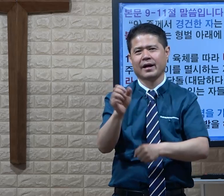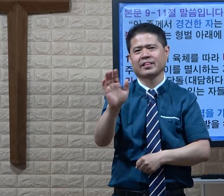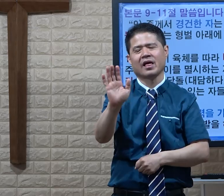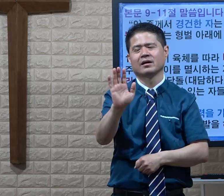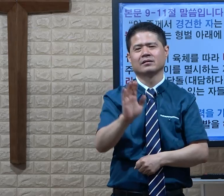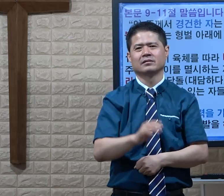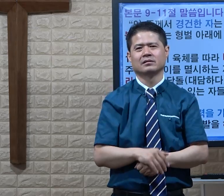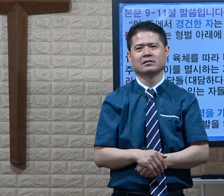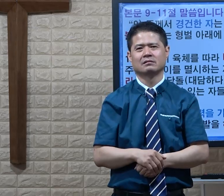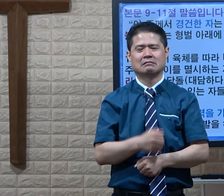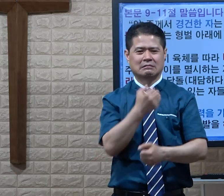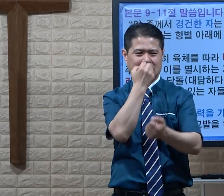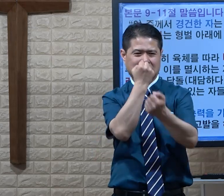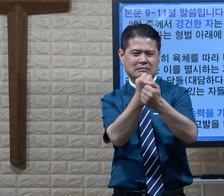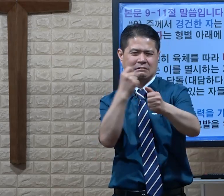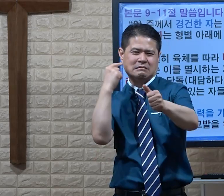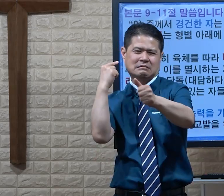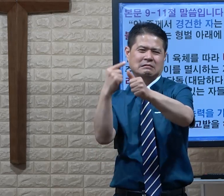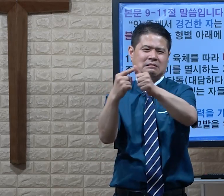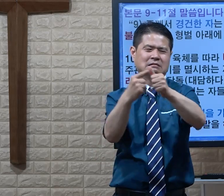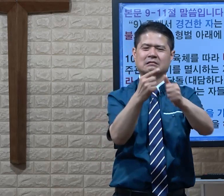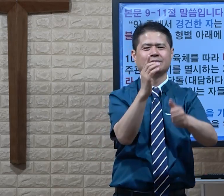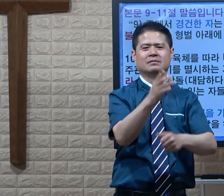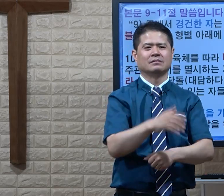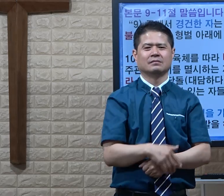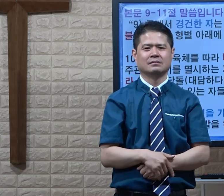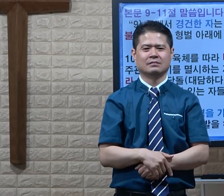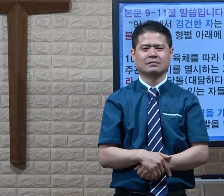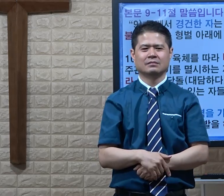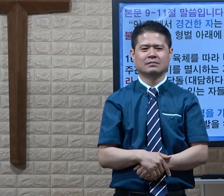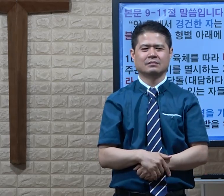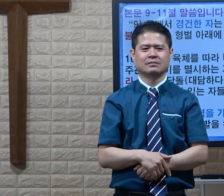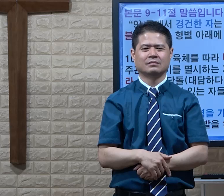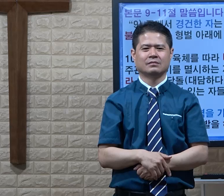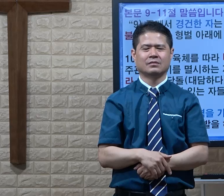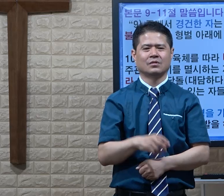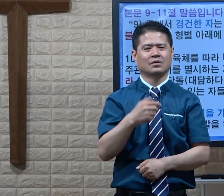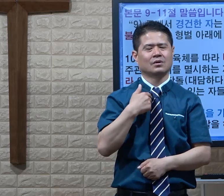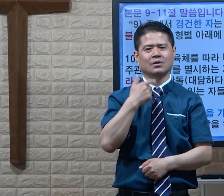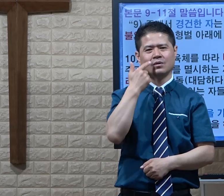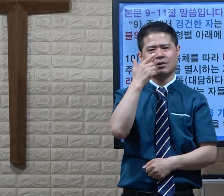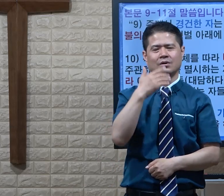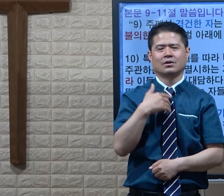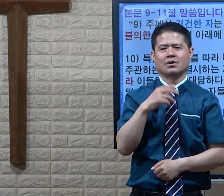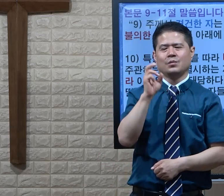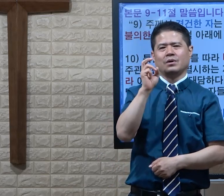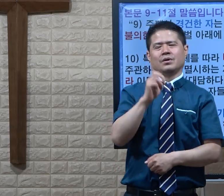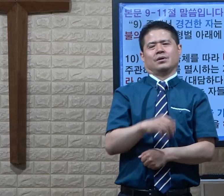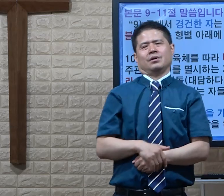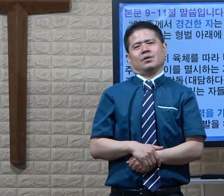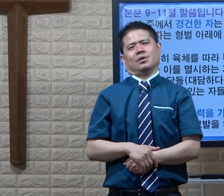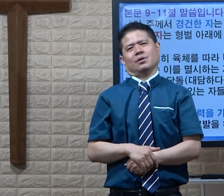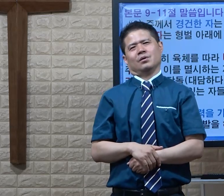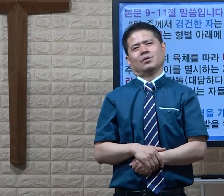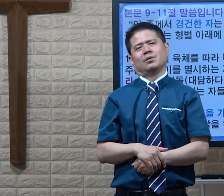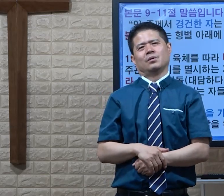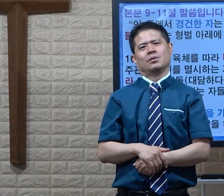다 한독속이다 그런 말을 듣지만 우리가 그것에 휘둘리면 안 됩니다.